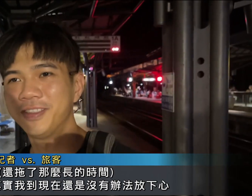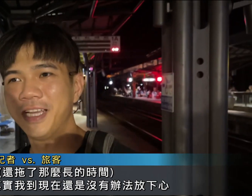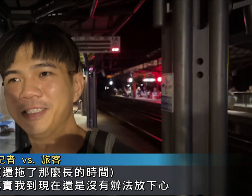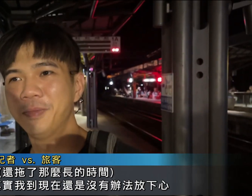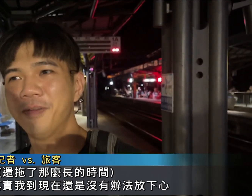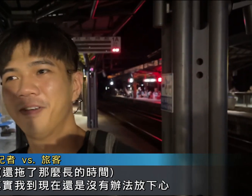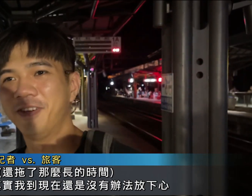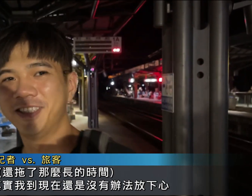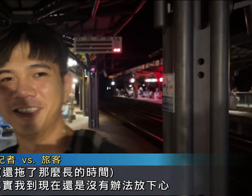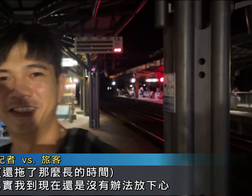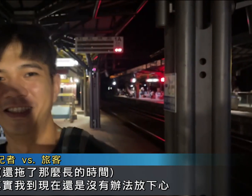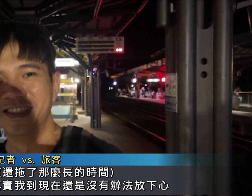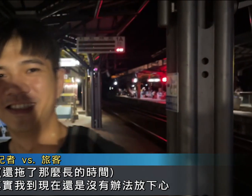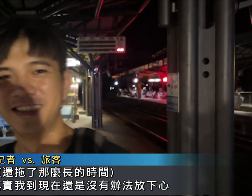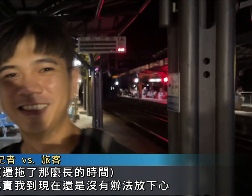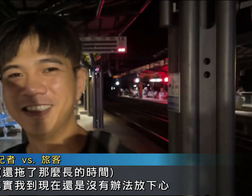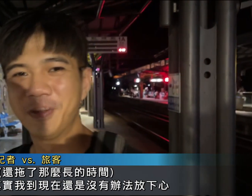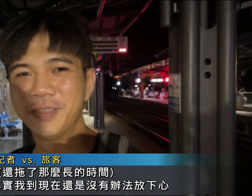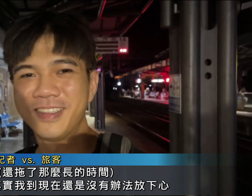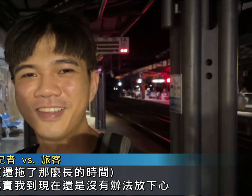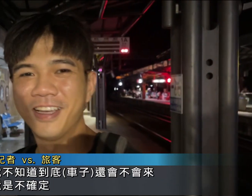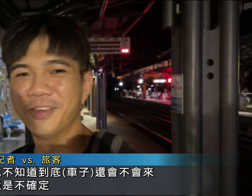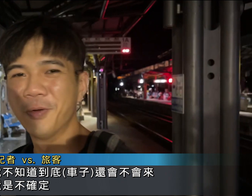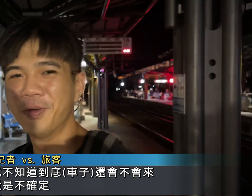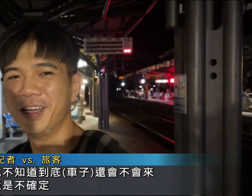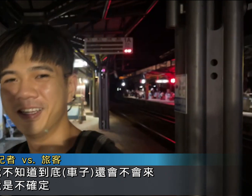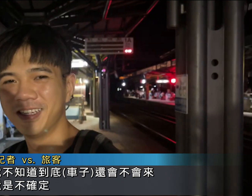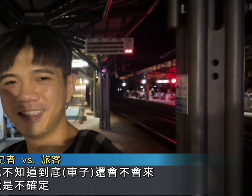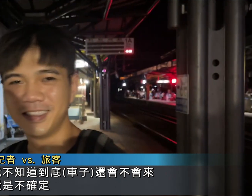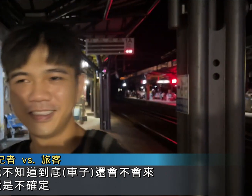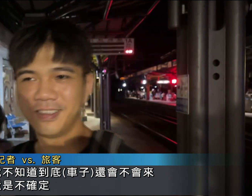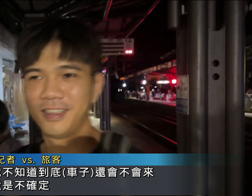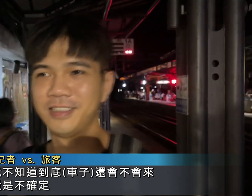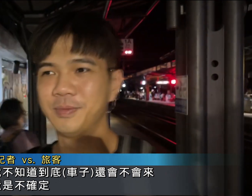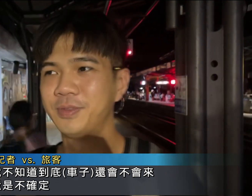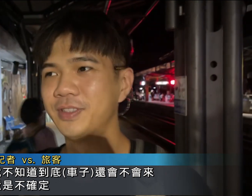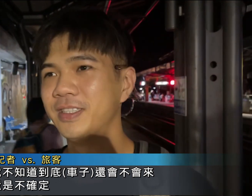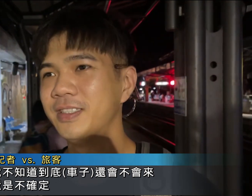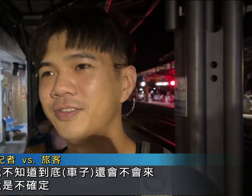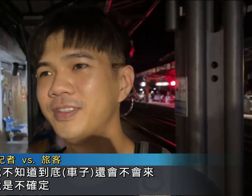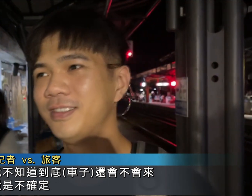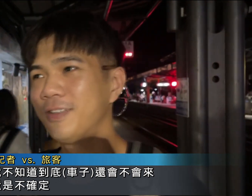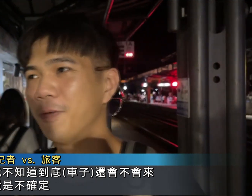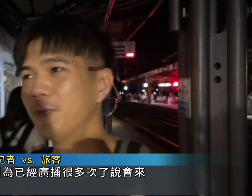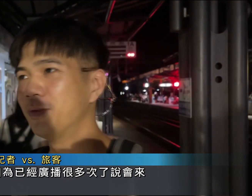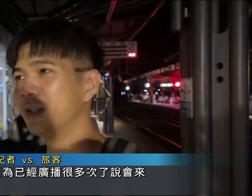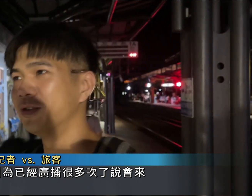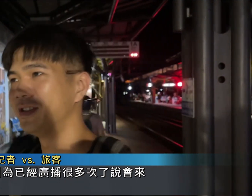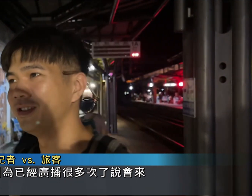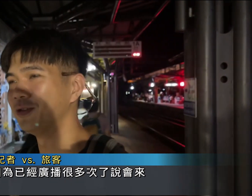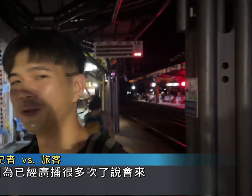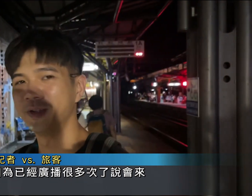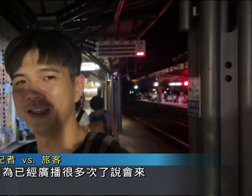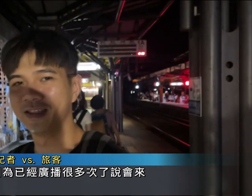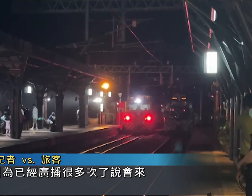在还是没办法放下心，就不知道到底还会不会来， 真的 还是不确定，因为已经广播蛮多次说会来 了。等